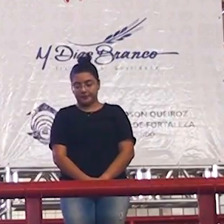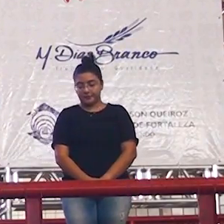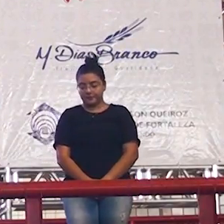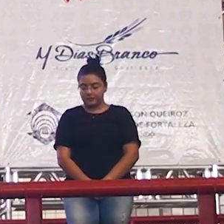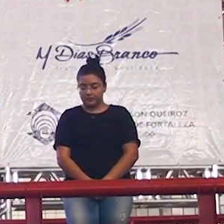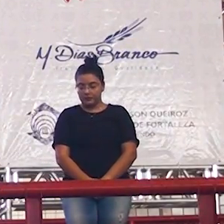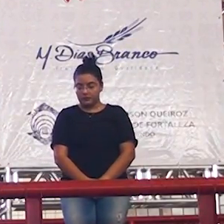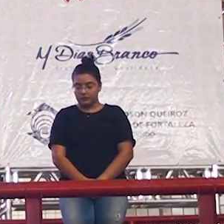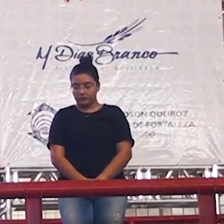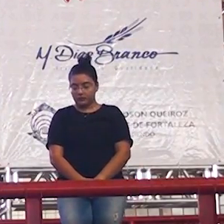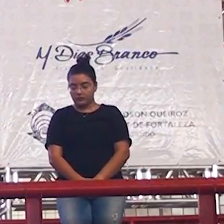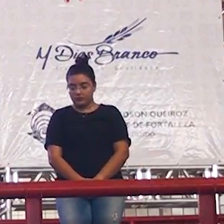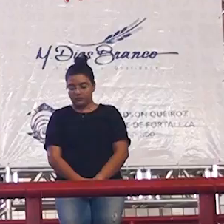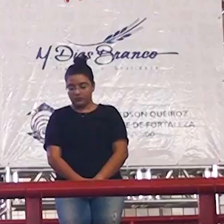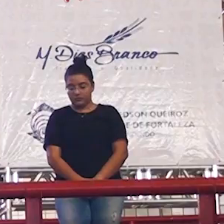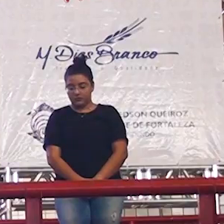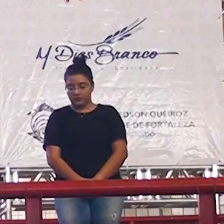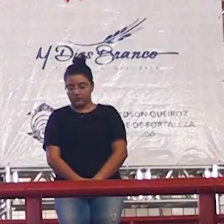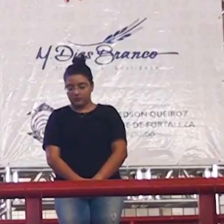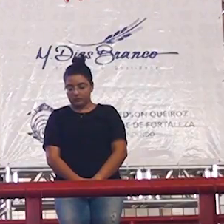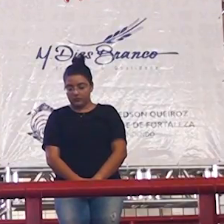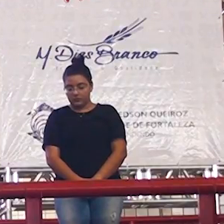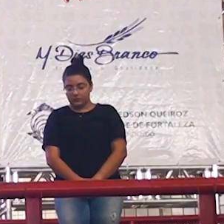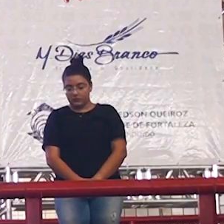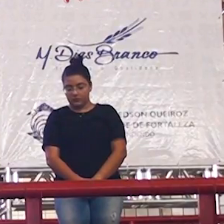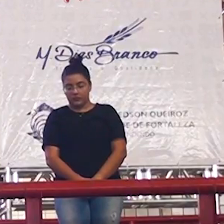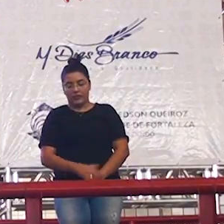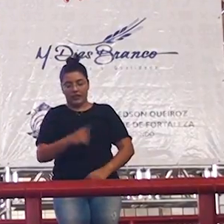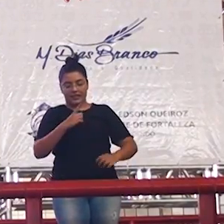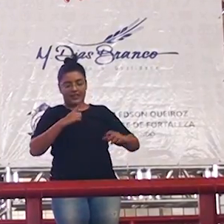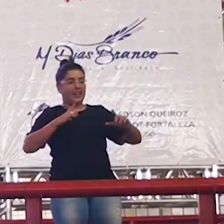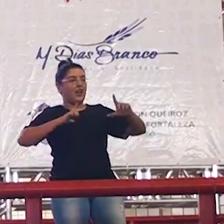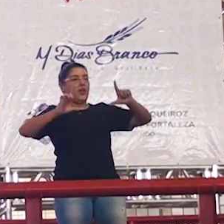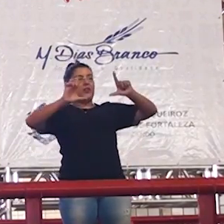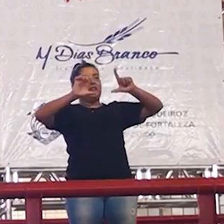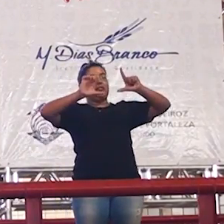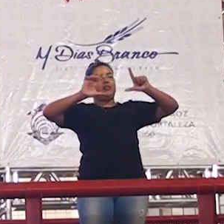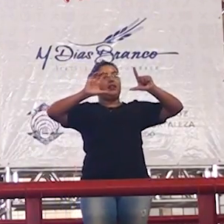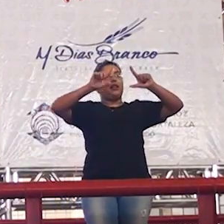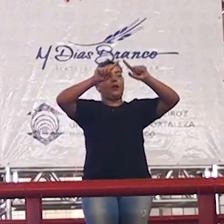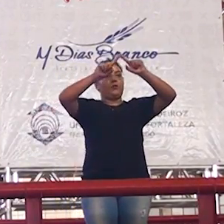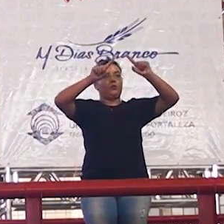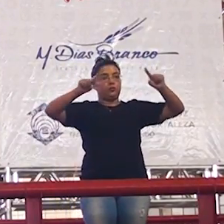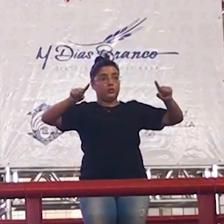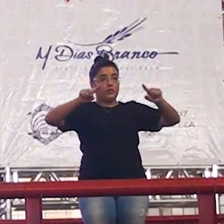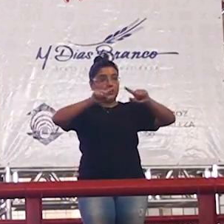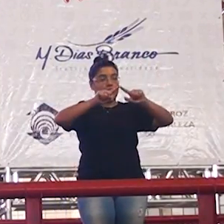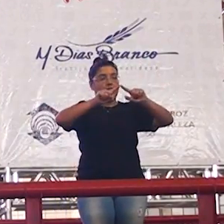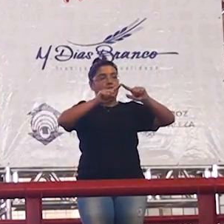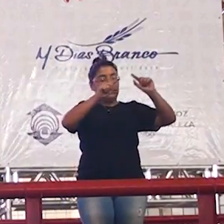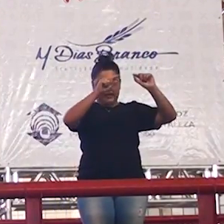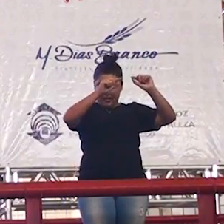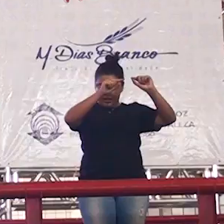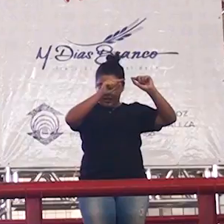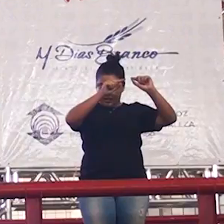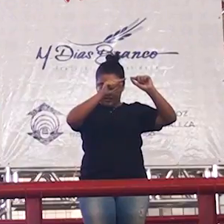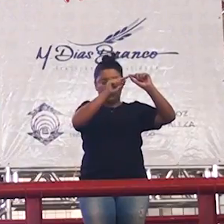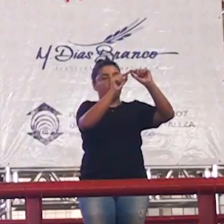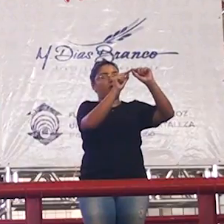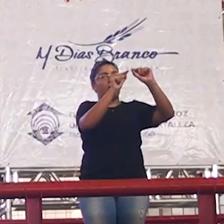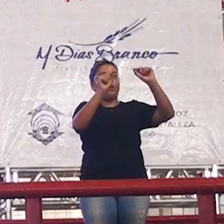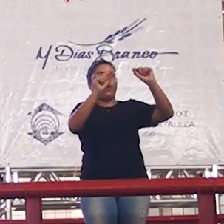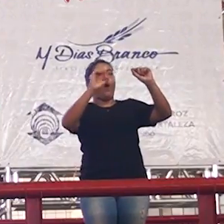Para o vértice, ó, vocês estão observando o ponto O no triângulo? Esse ponto O, ele